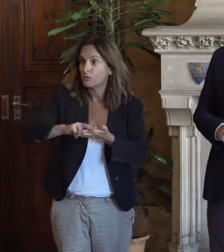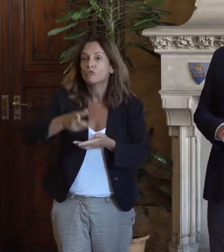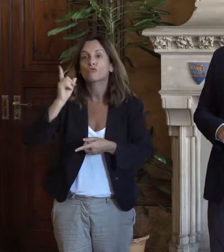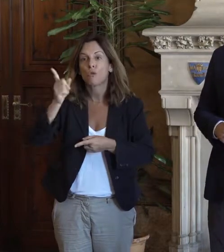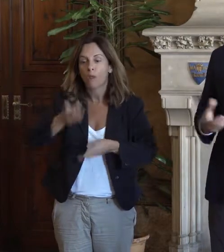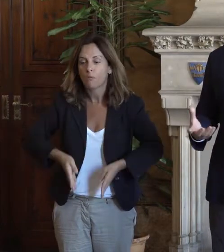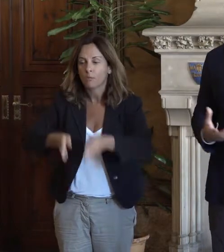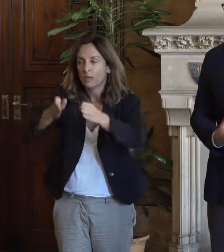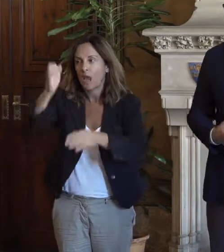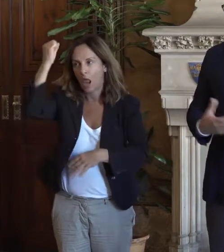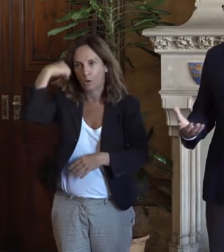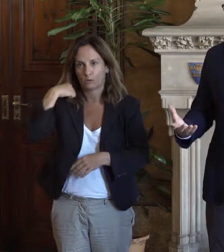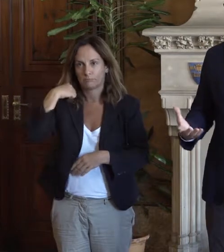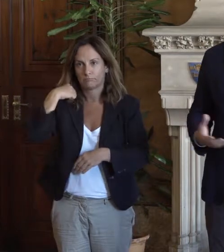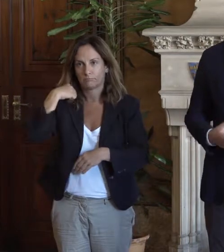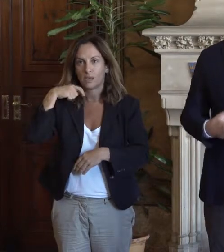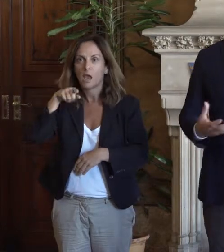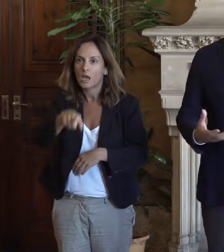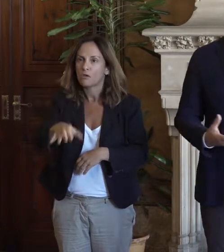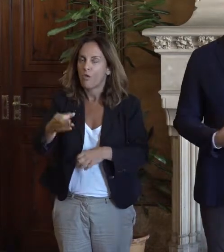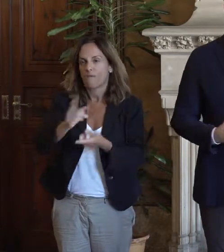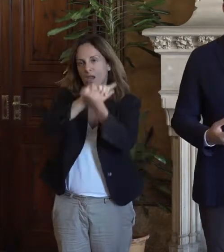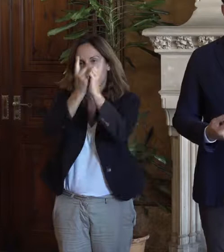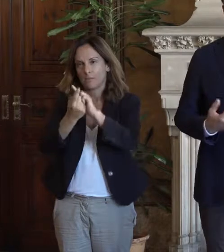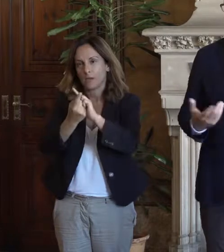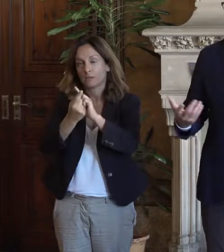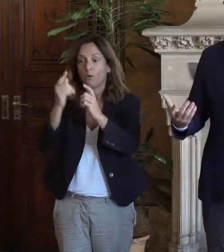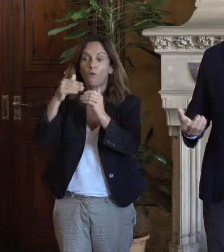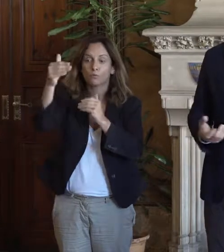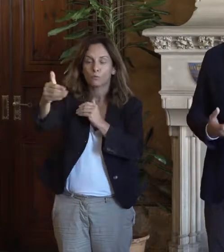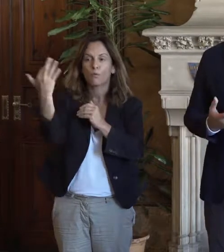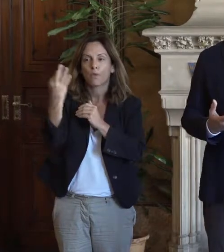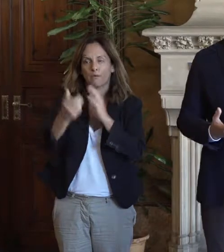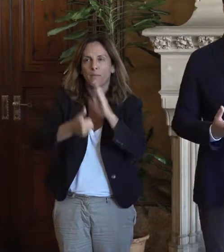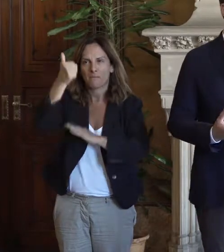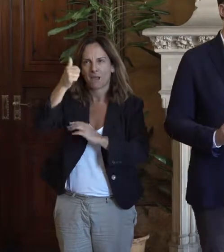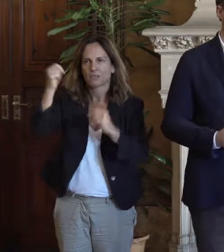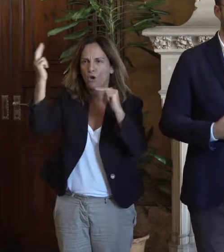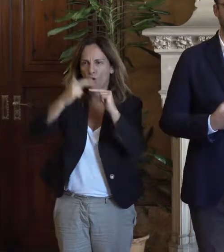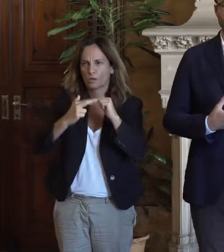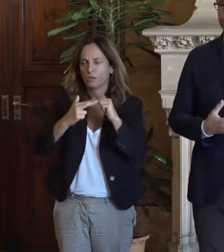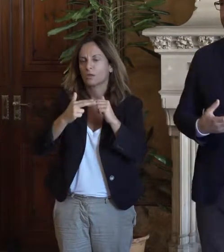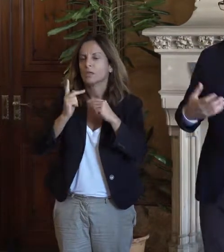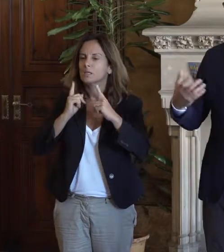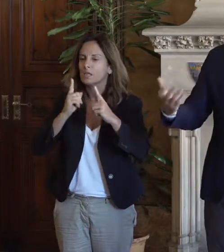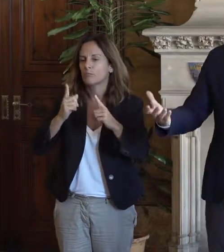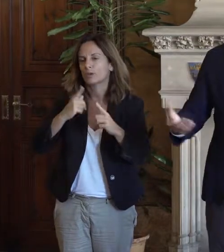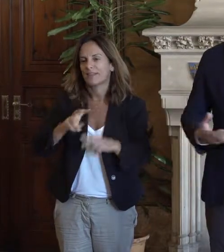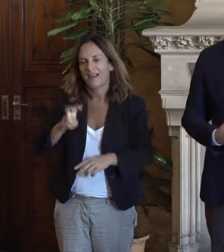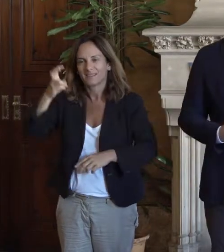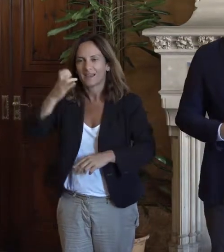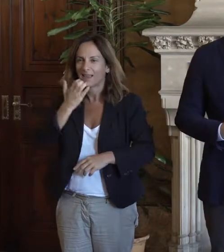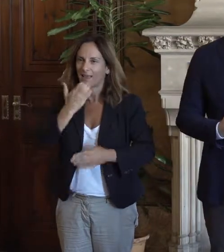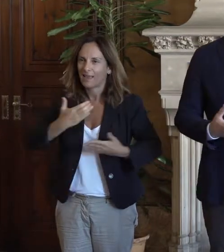Aragó. Això s'ha de corregir. Per tant, en el futur hem de fer feina per fer més connexions, també de transport alternatiu, doncs de bicicleta, anar a